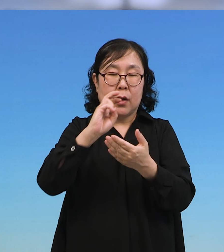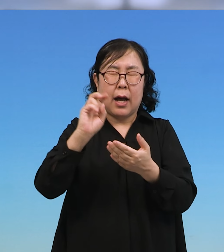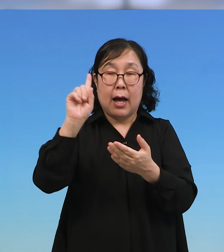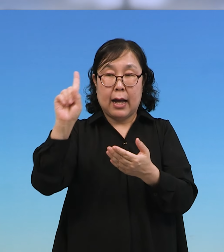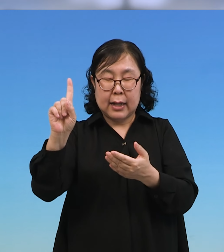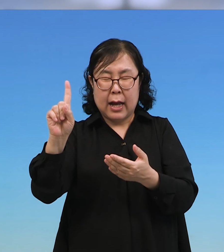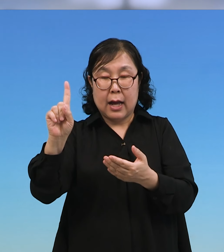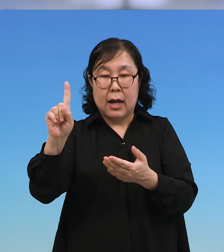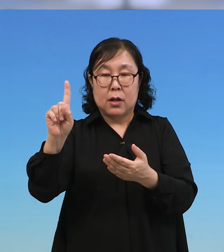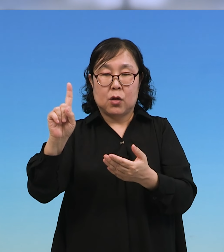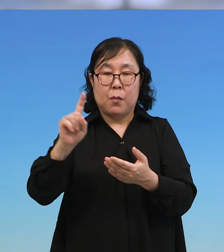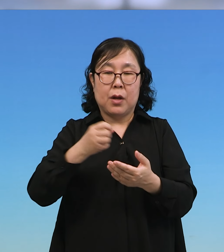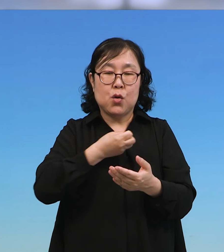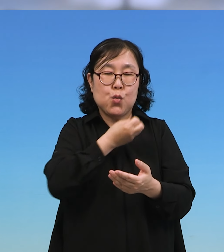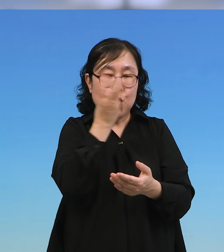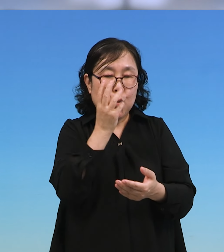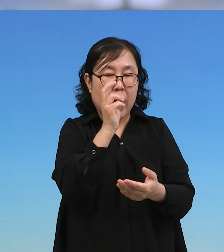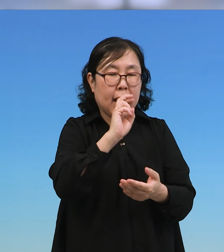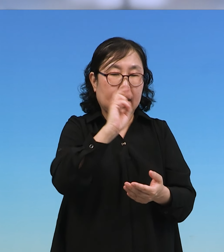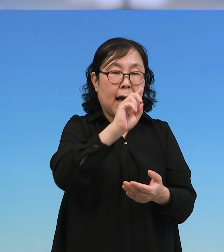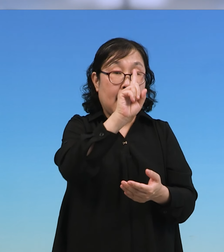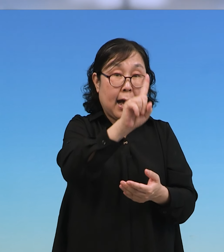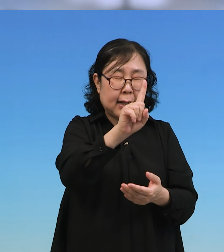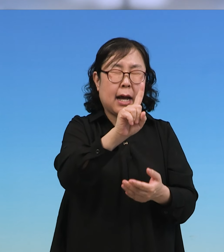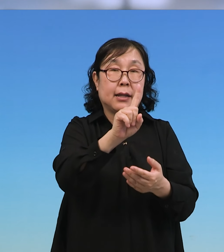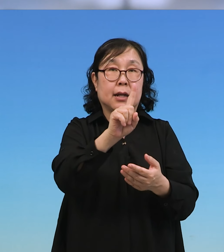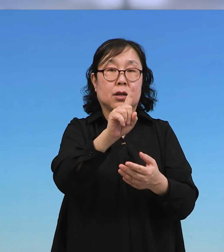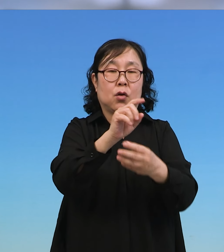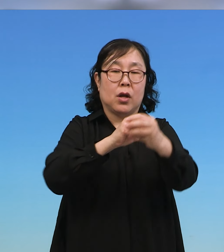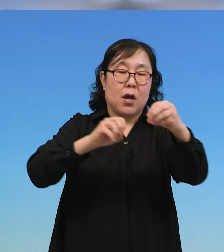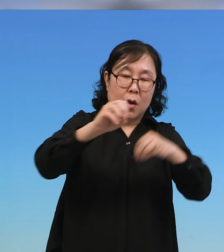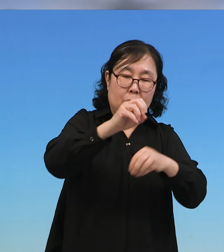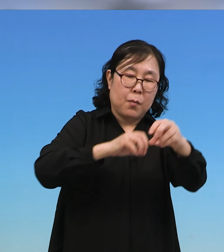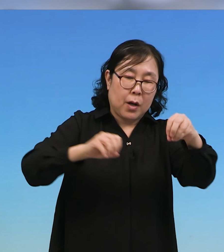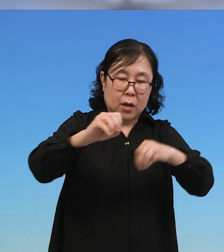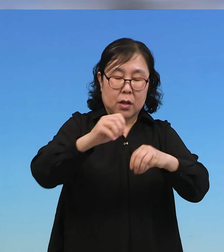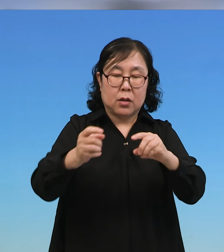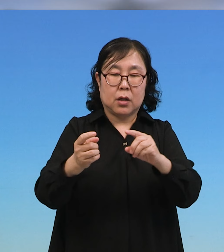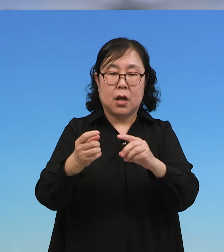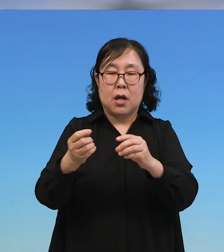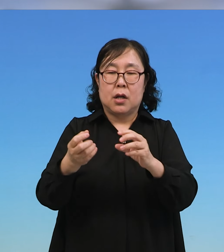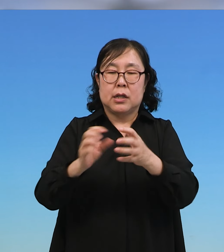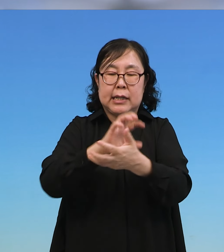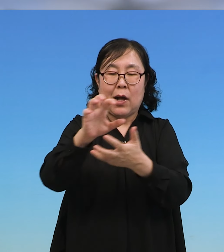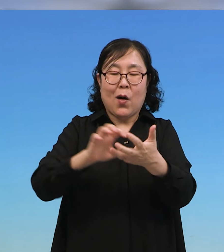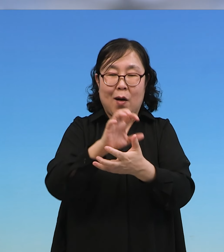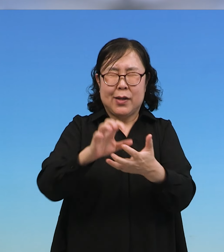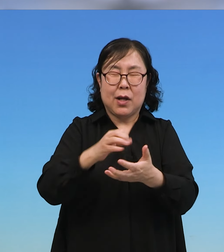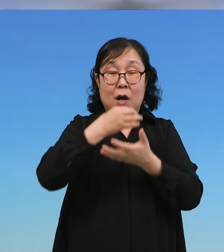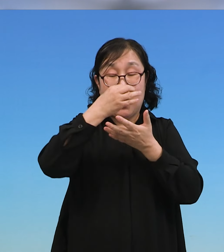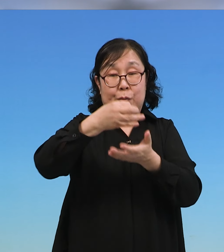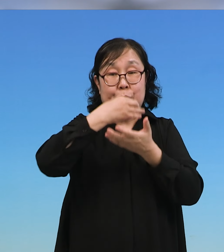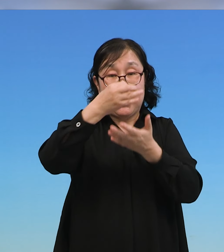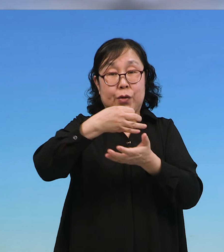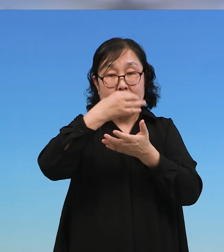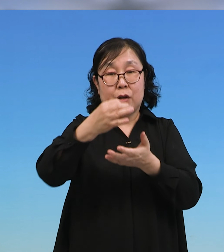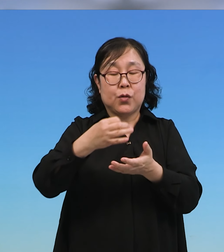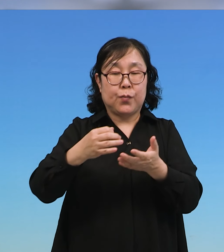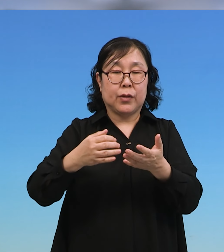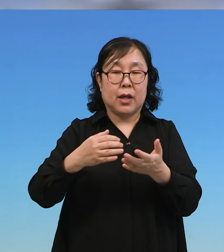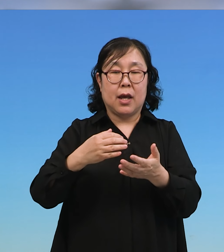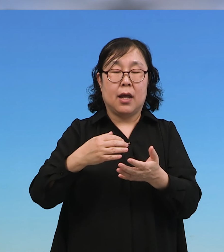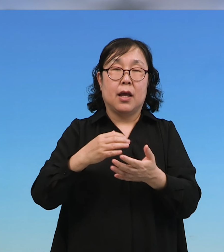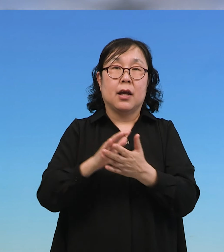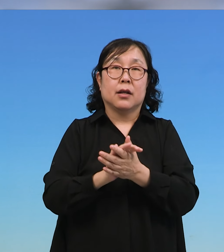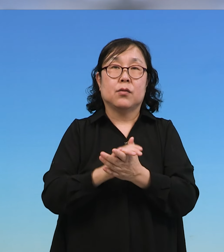부르고, 그래서 자기들끼리 깔깔거리고 웃고 이런 게 이제 굉장히 유행이던 때에 아마 이 목사님도 좀 그렇게 좀